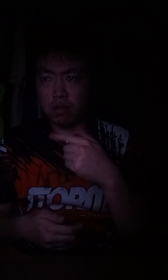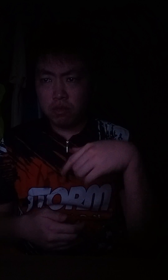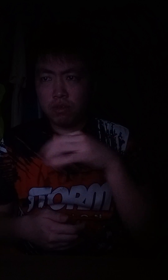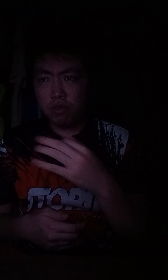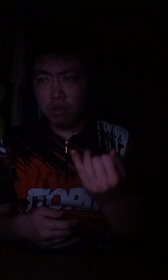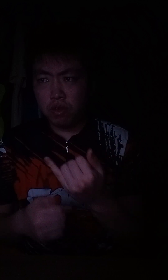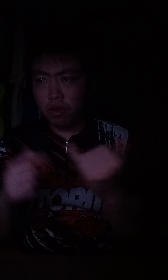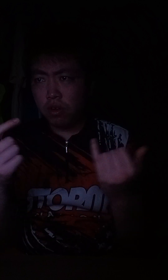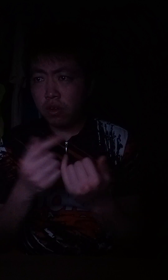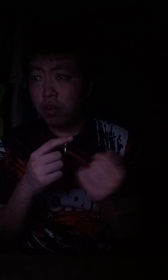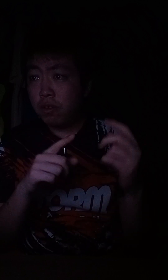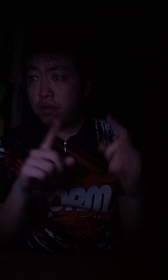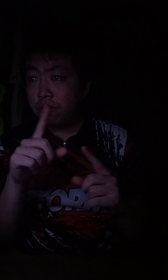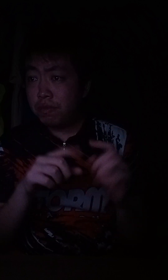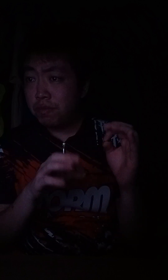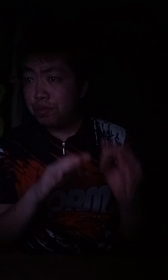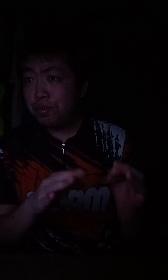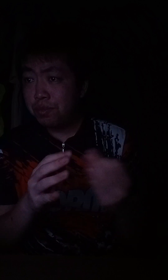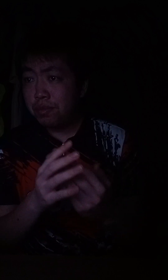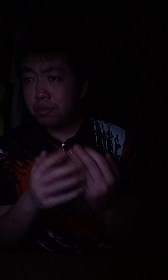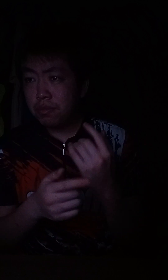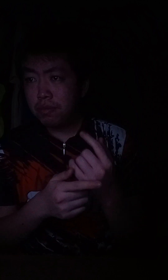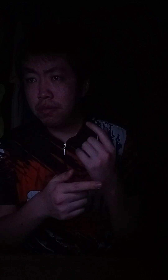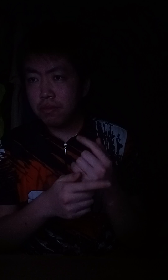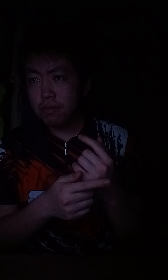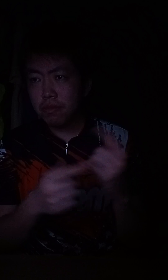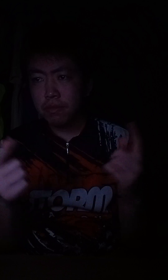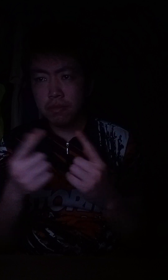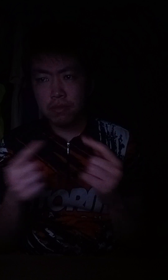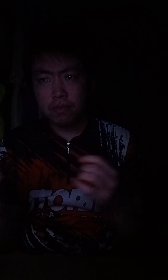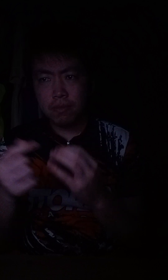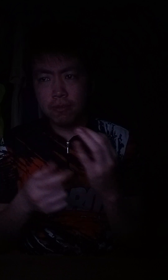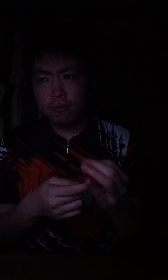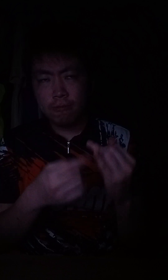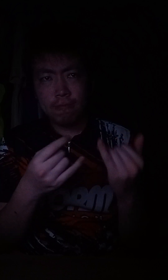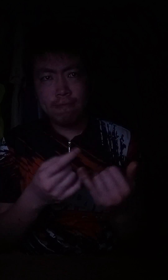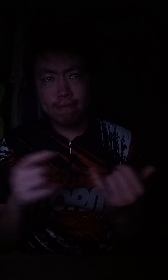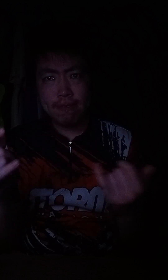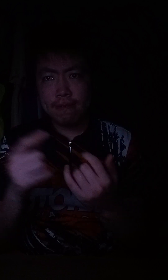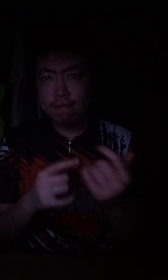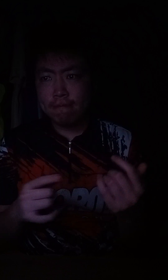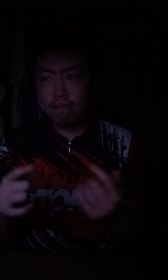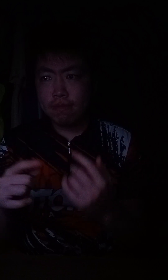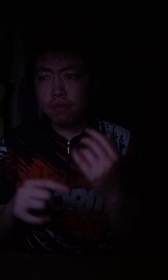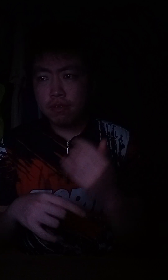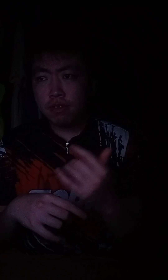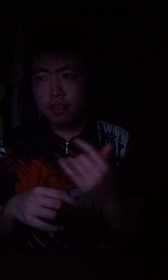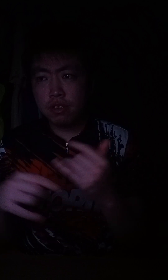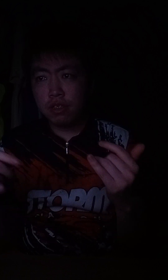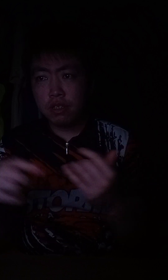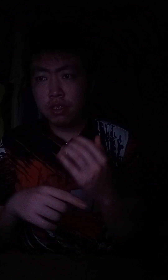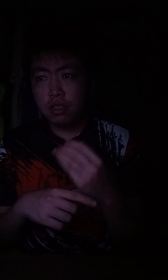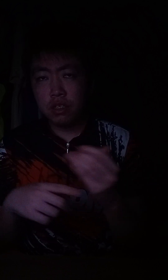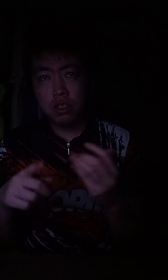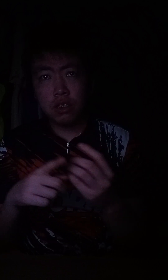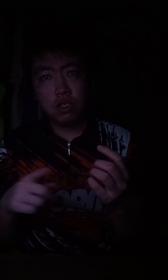영광과 슬픔을 풍찬노조, 질풍노도로 버틴 세대가 바로 58년 대띠 공급인데 감회가 새로울 것